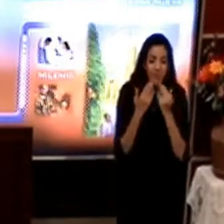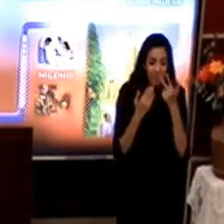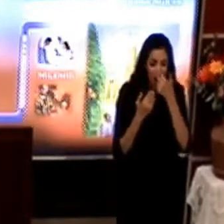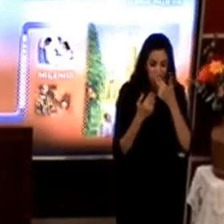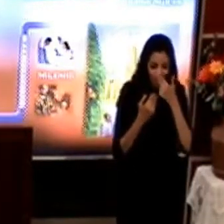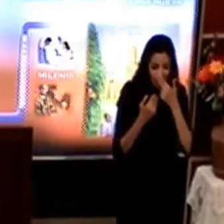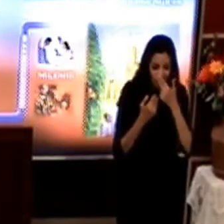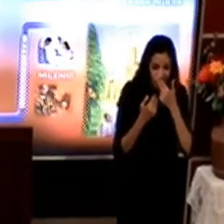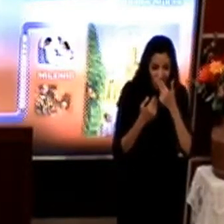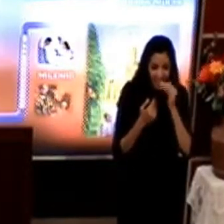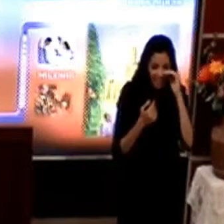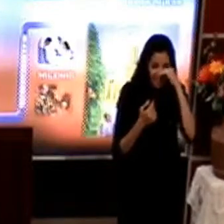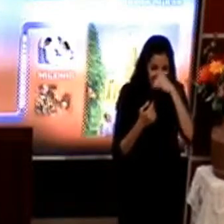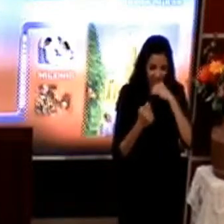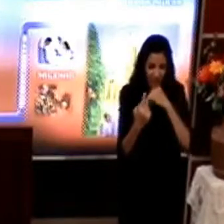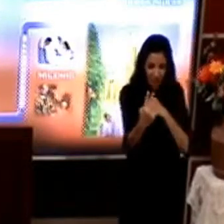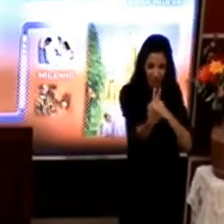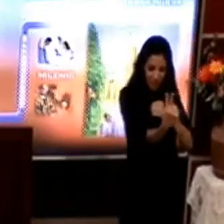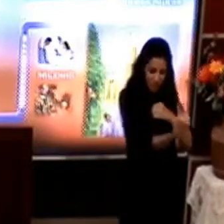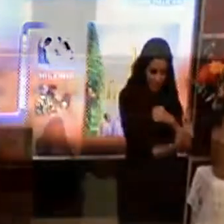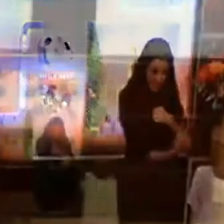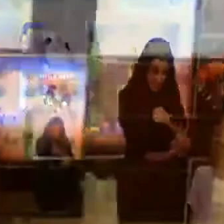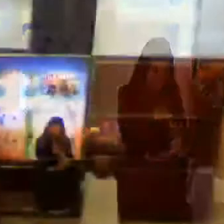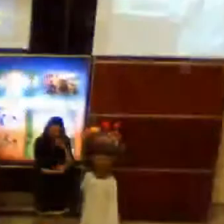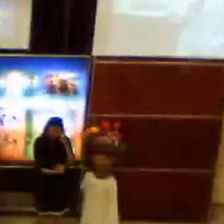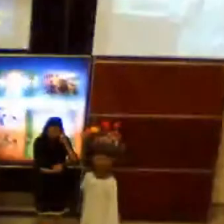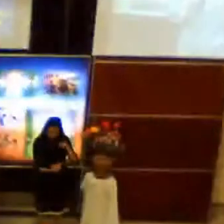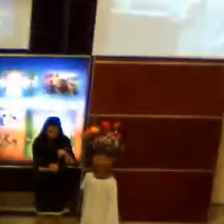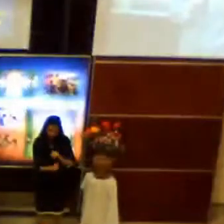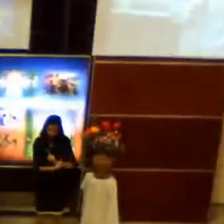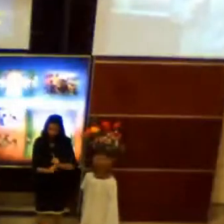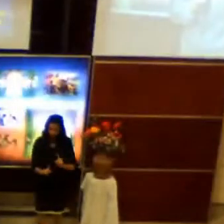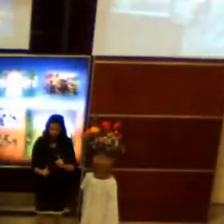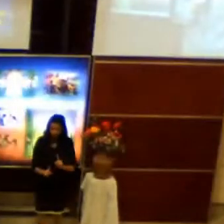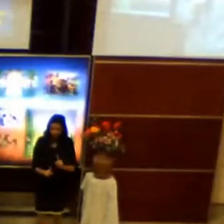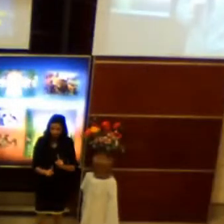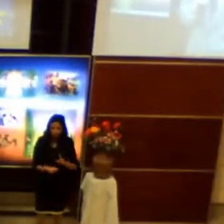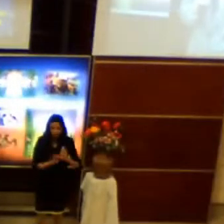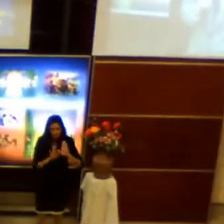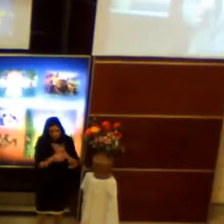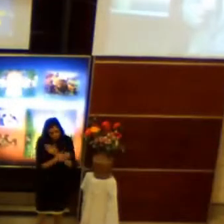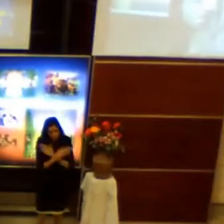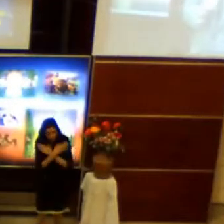más, porque no sabes dónde puede parar, puede ser tu hijo o alguien que ande